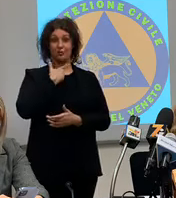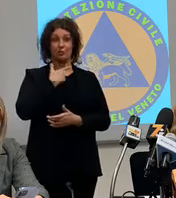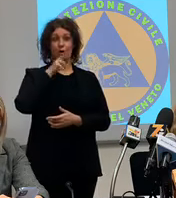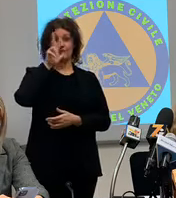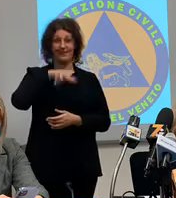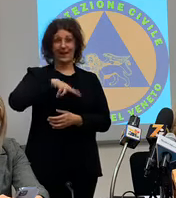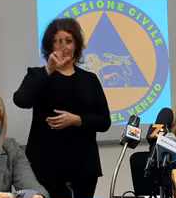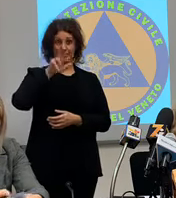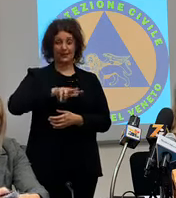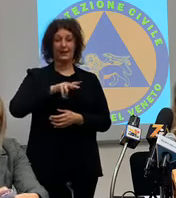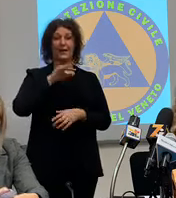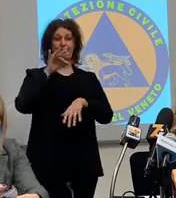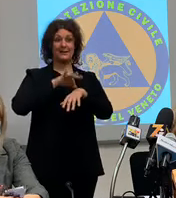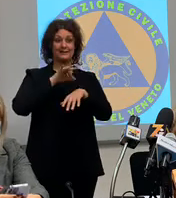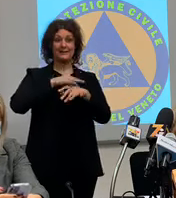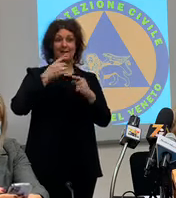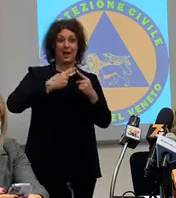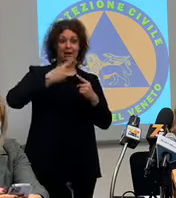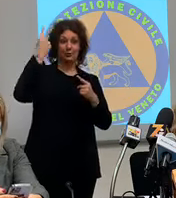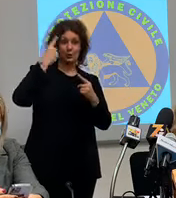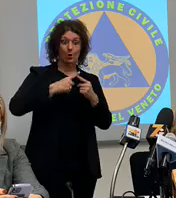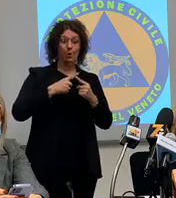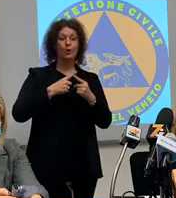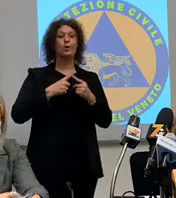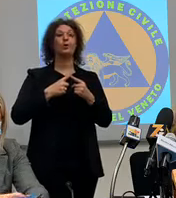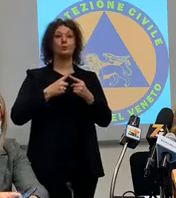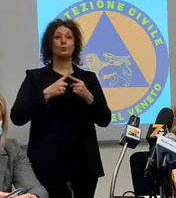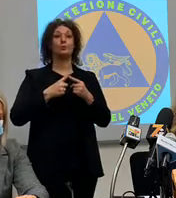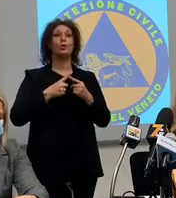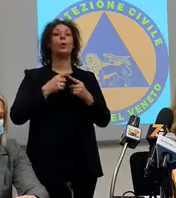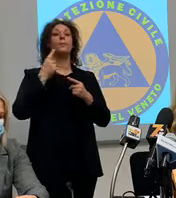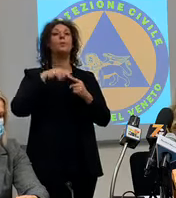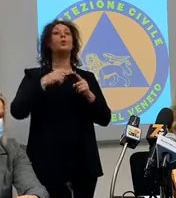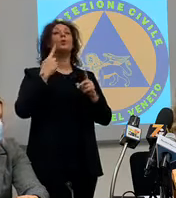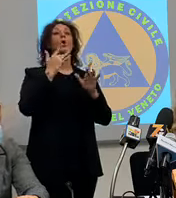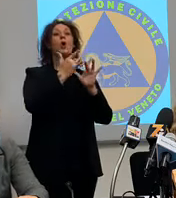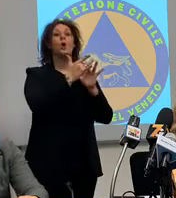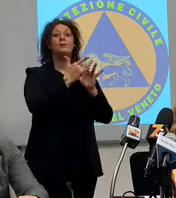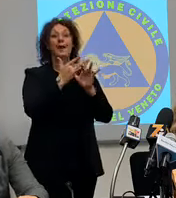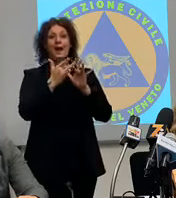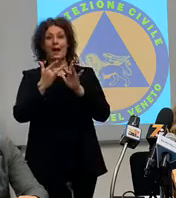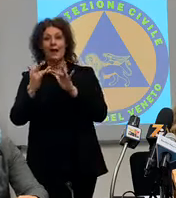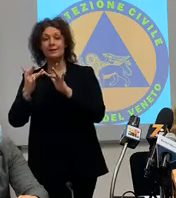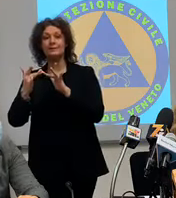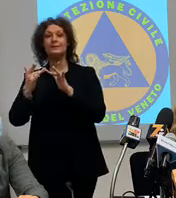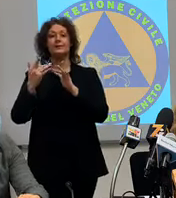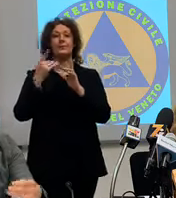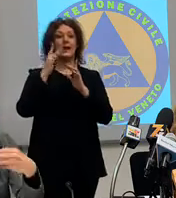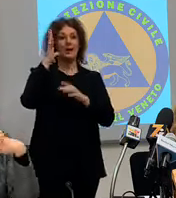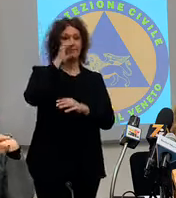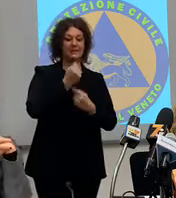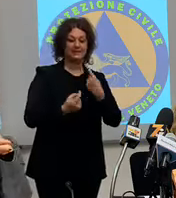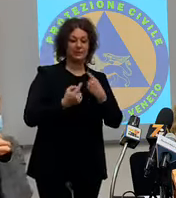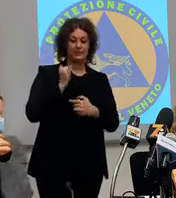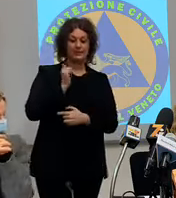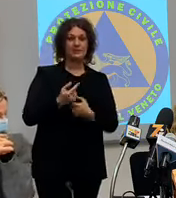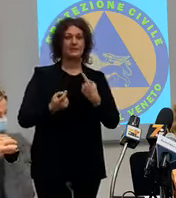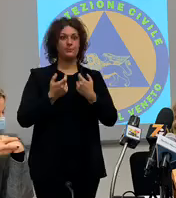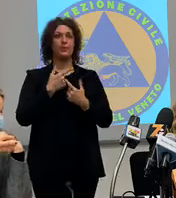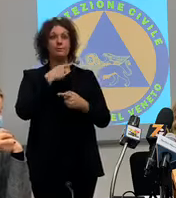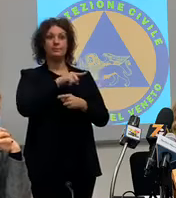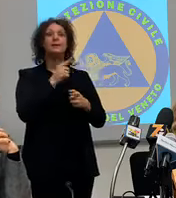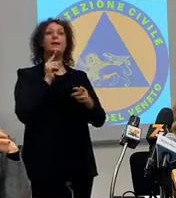soggetti al giorno 25.500 soggetti al giorno cercare di contattarli tutti e capire se sono sintomatici o asintomatici è un grosso